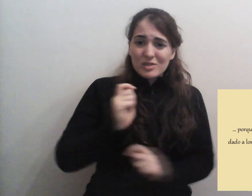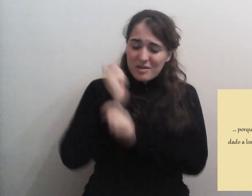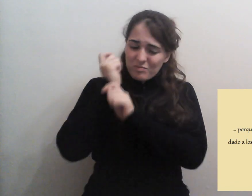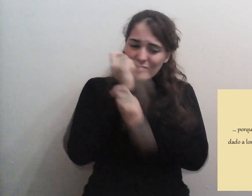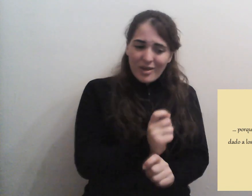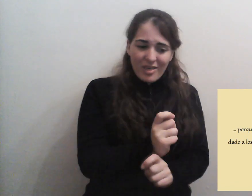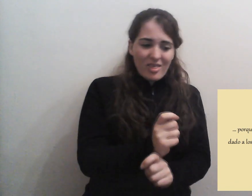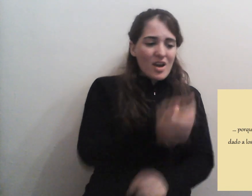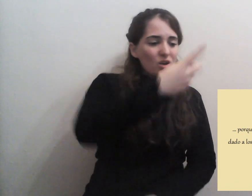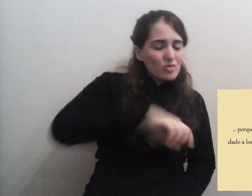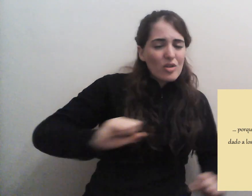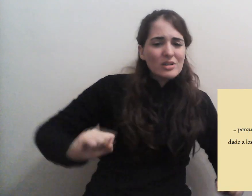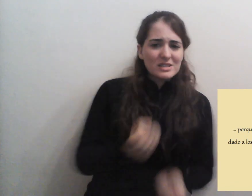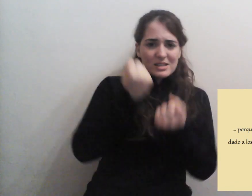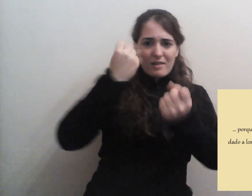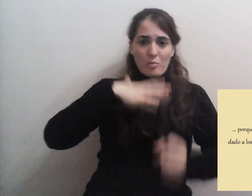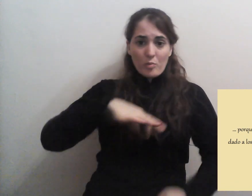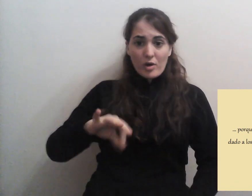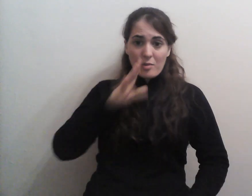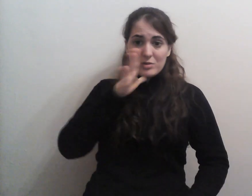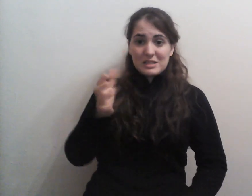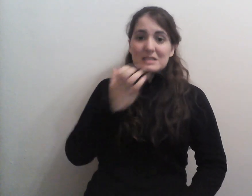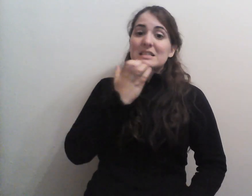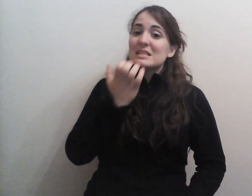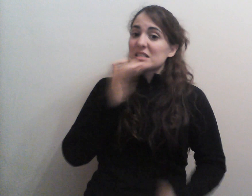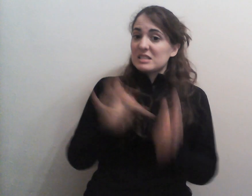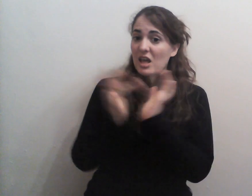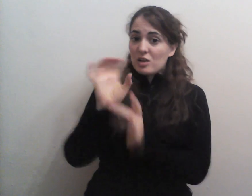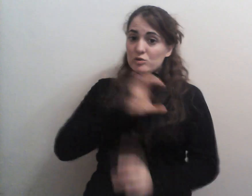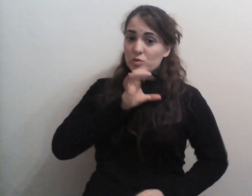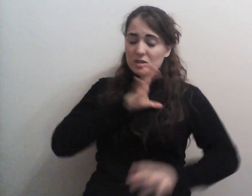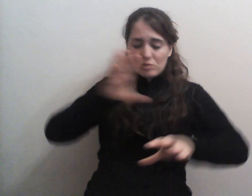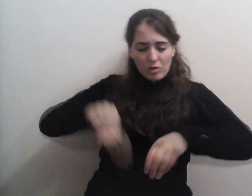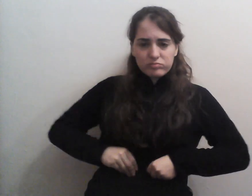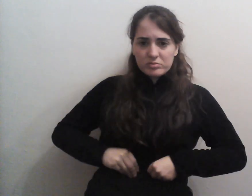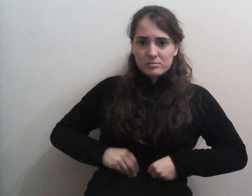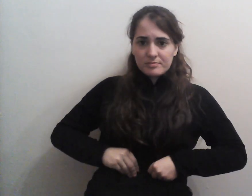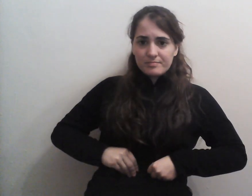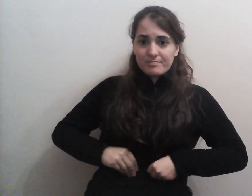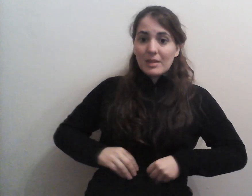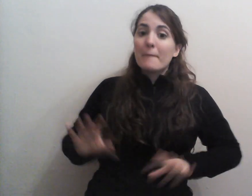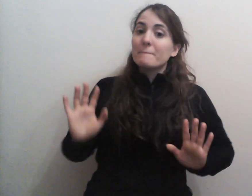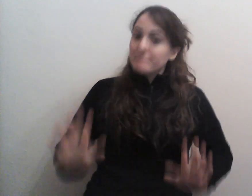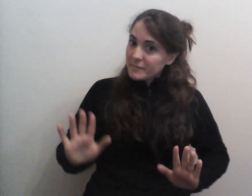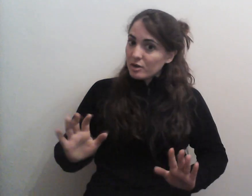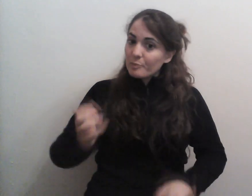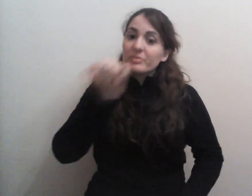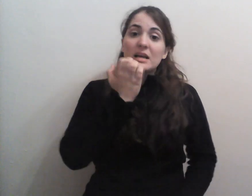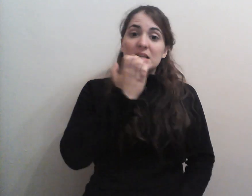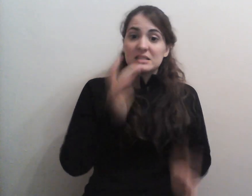salvos. Solo en él hay salvación. Fuera de Cristo, Dios es nuestro enemigo, es nuestro adversario,